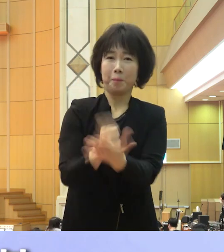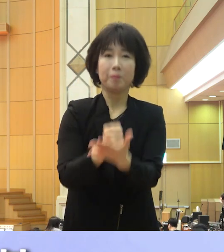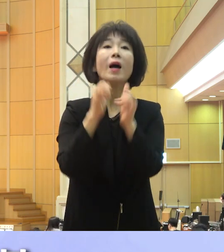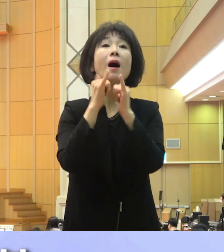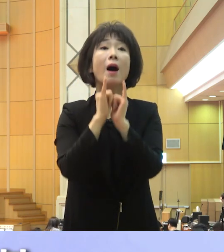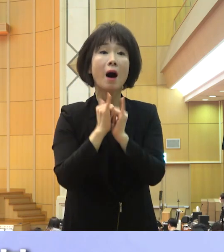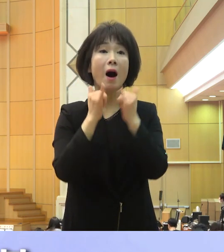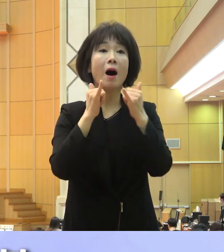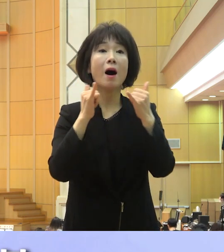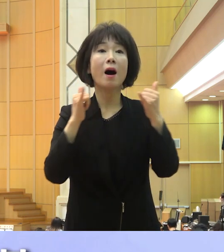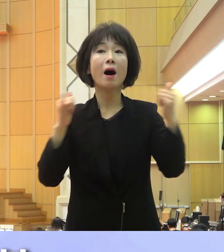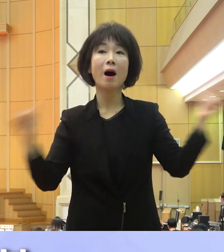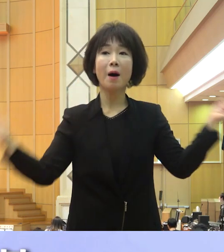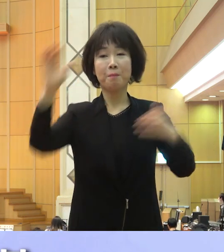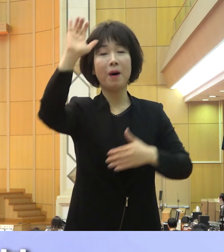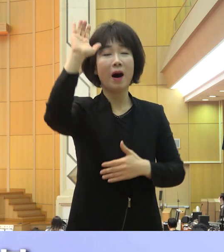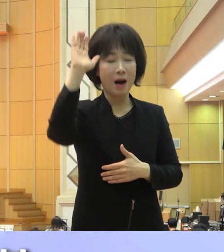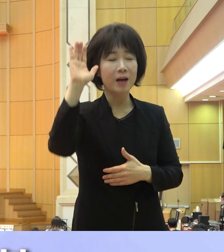마음에